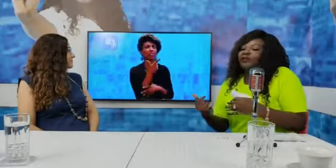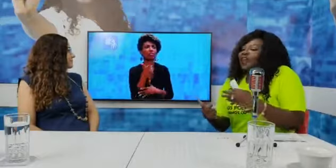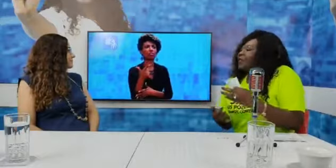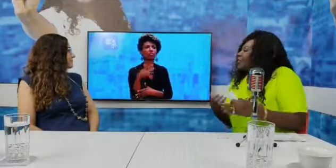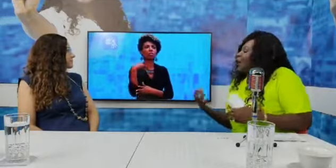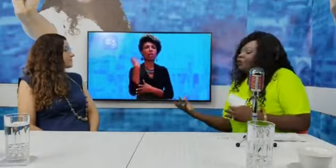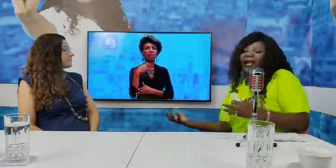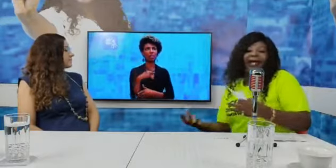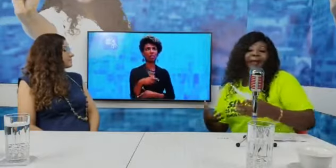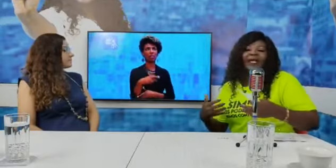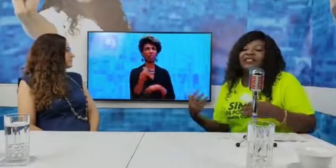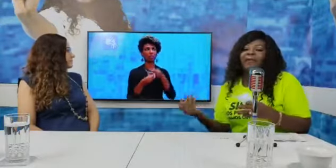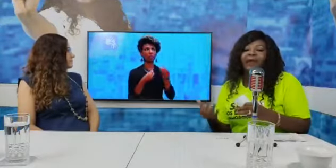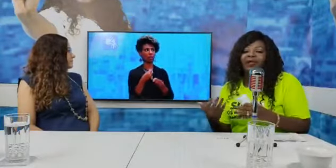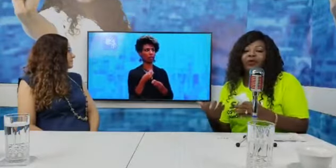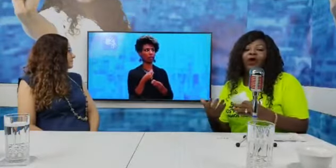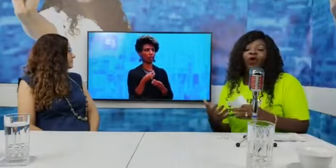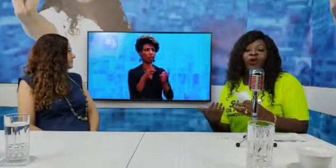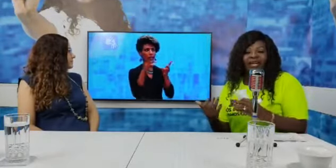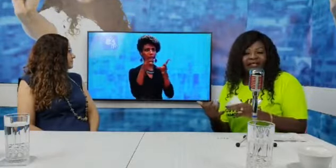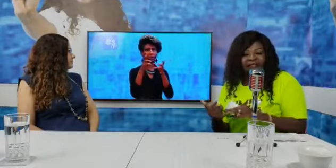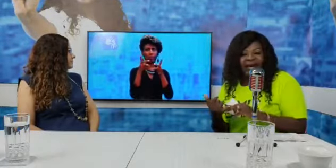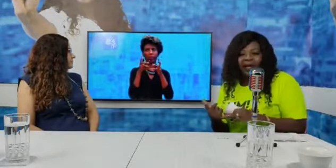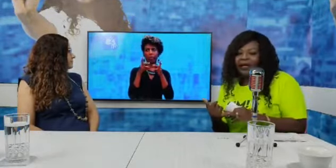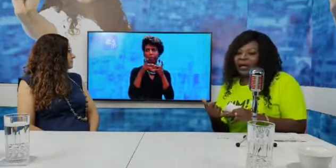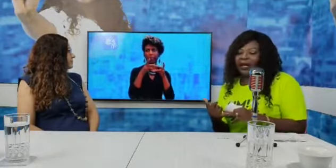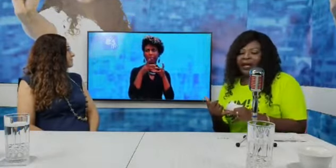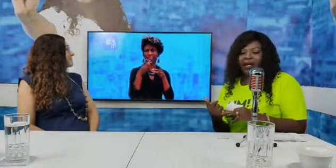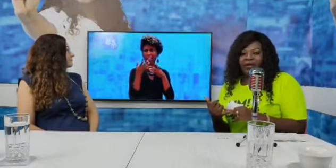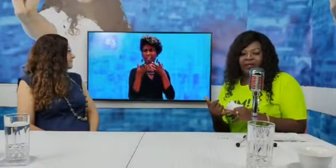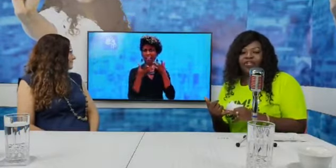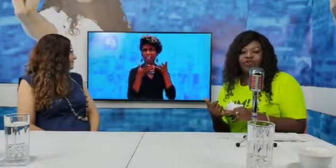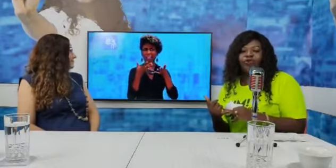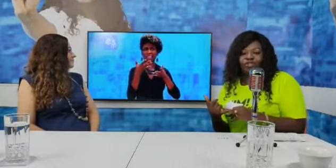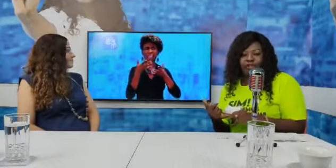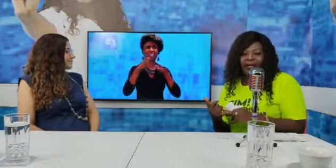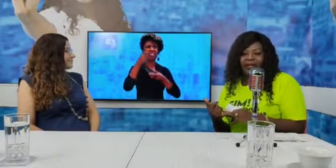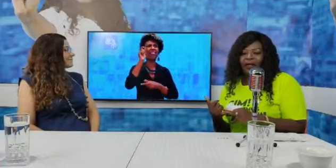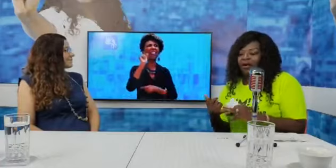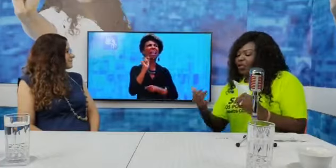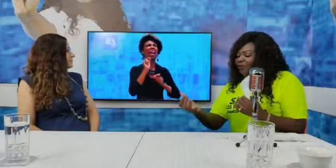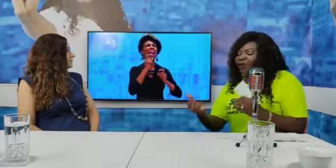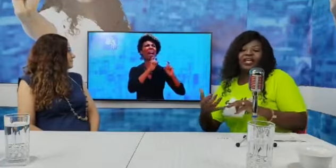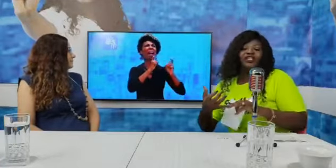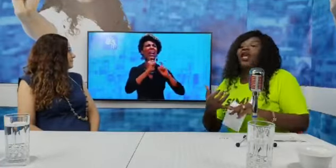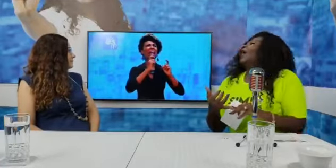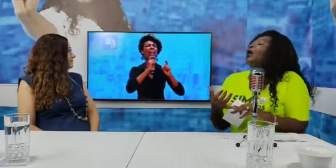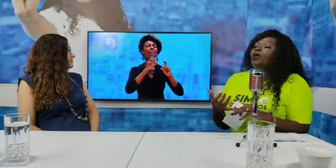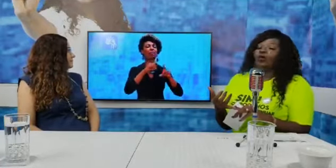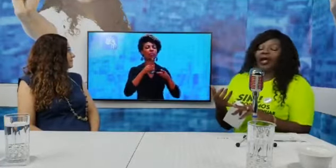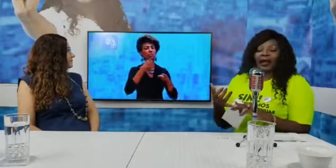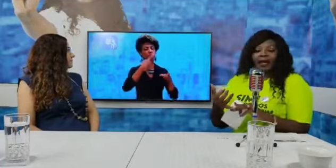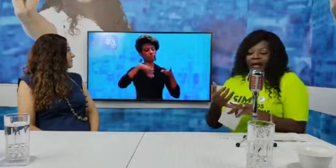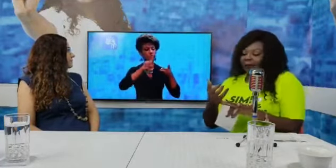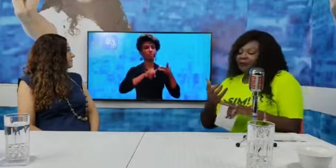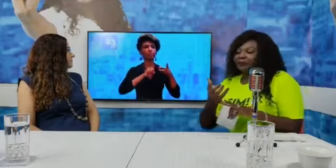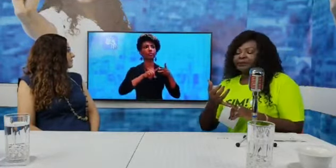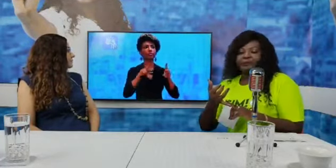de adivinhação, dela ir percebendo o que, que está se discutindo ali. Se você chega